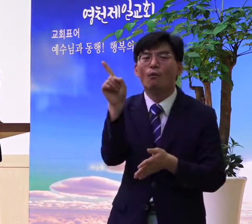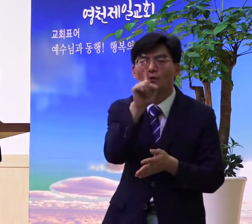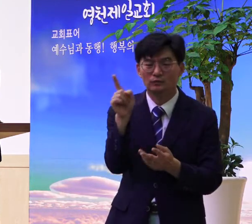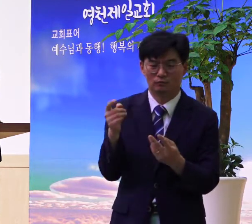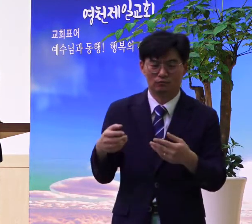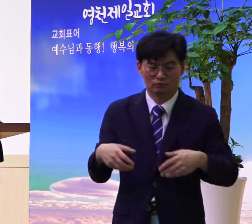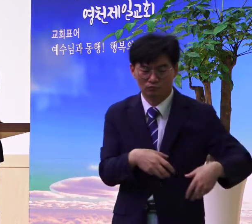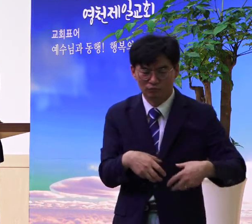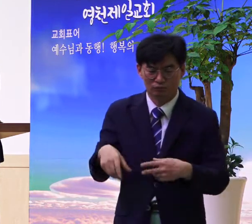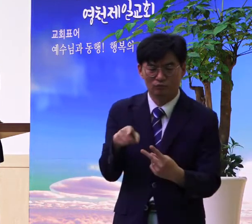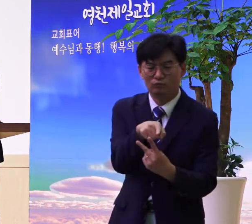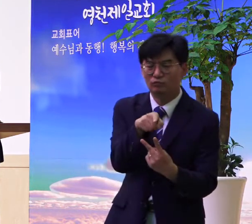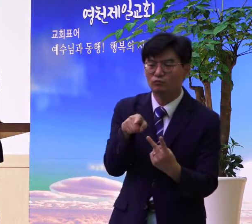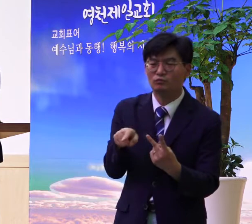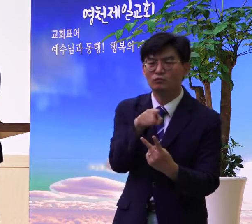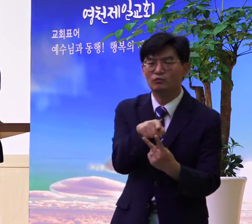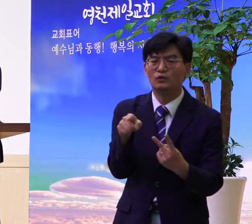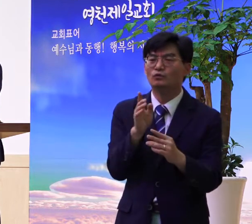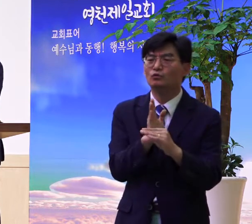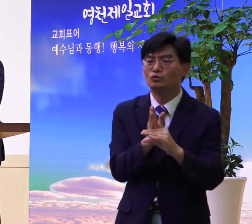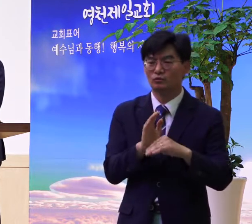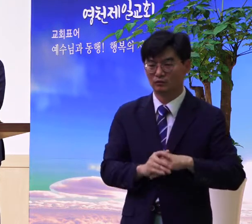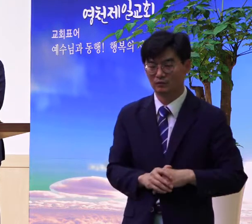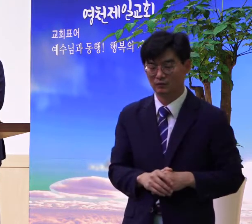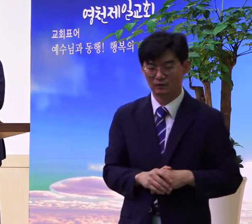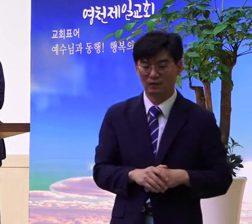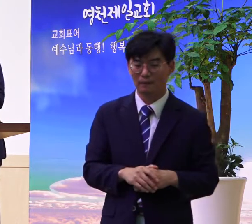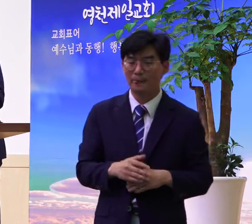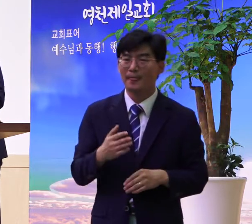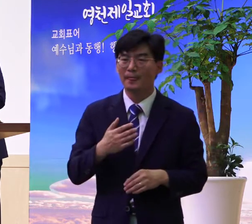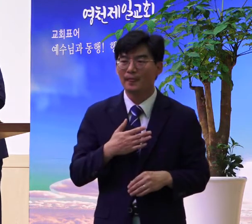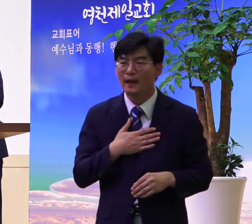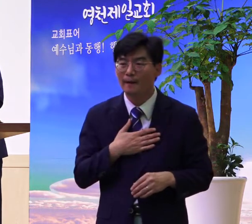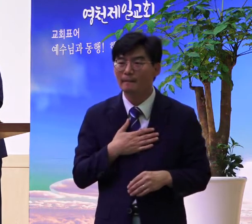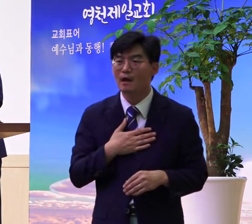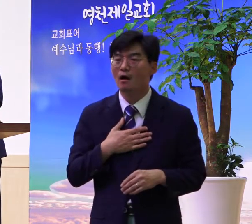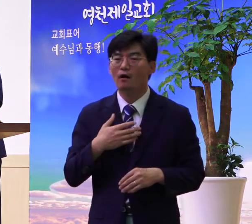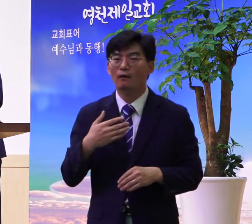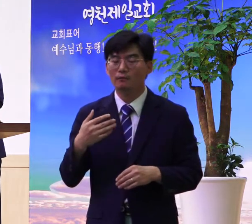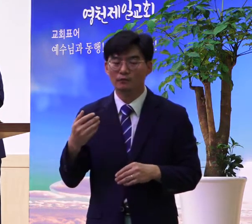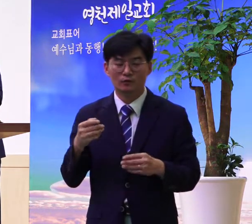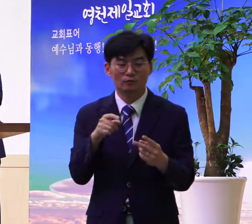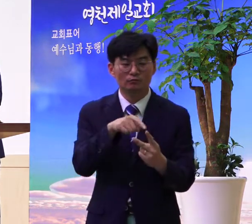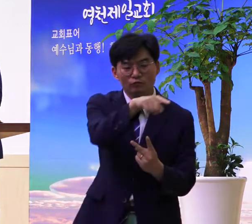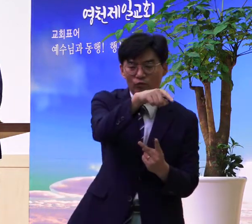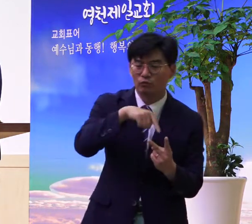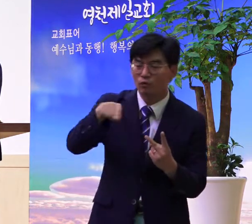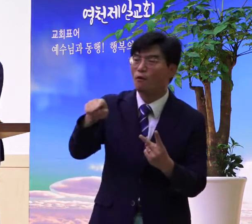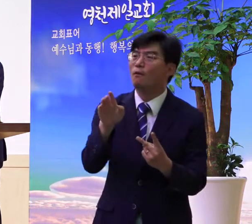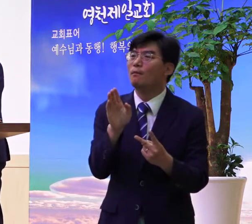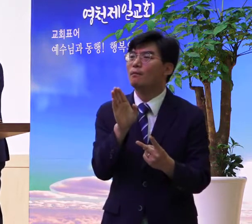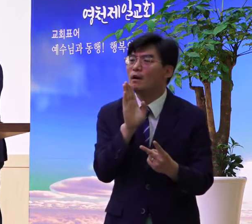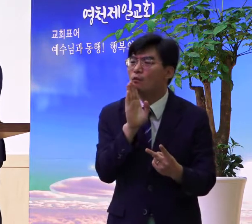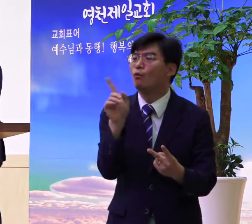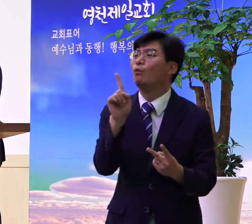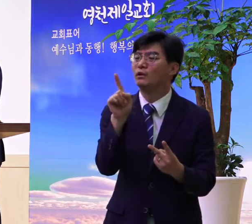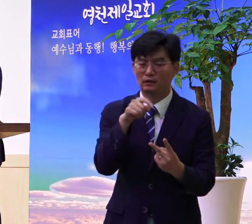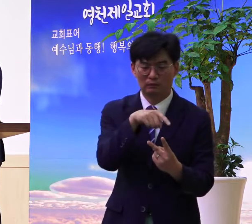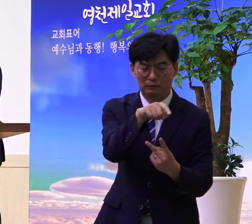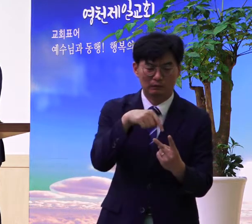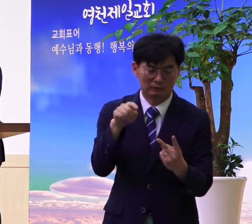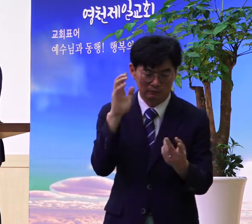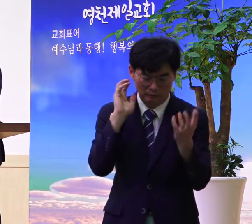물으니까 채셔 캣이 반문합니다. 다시 묻습니다. 어디로 가는데? 어디로 가는 거냐고 묻는 거죠.